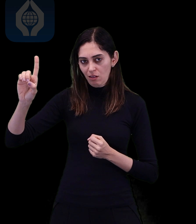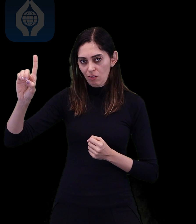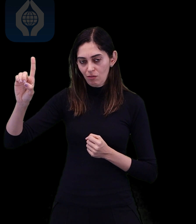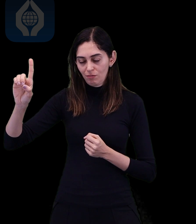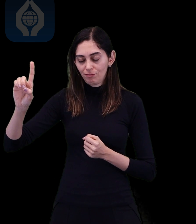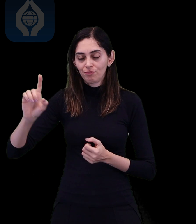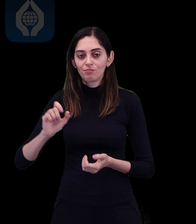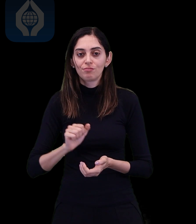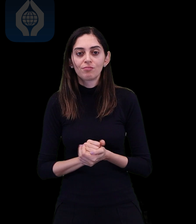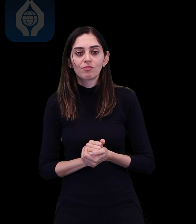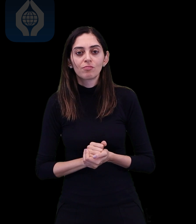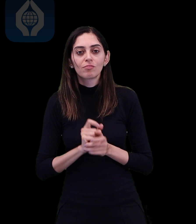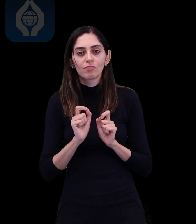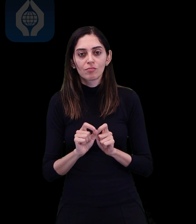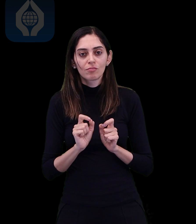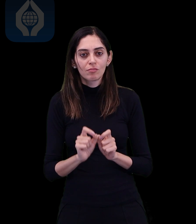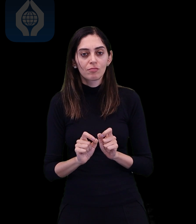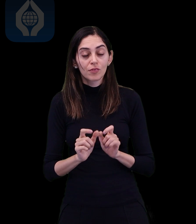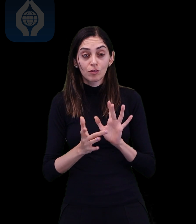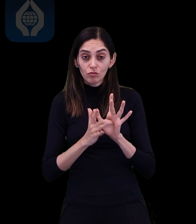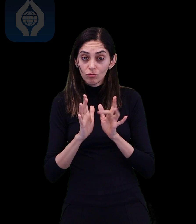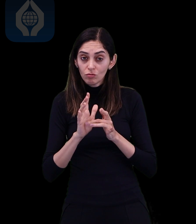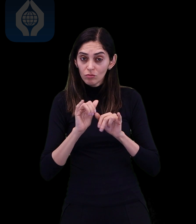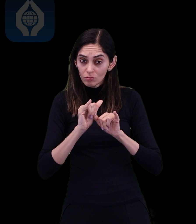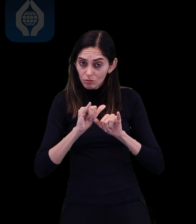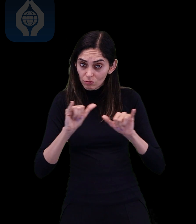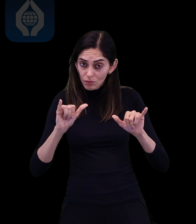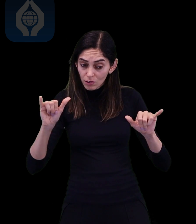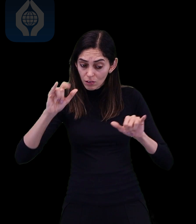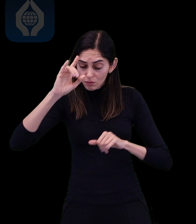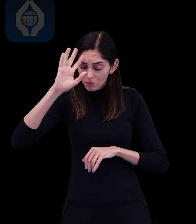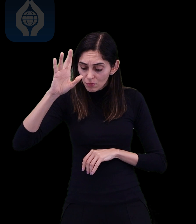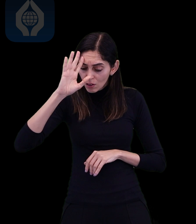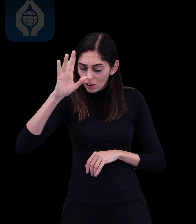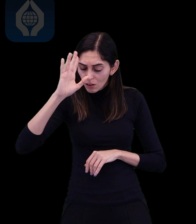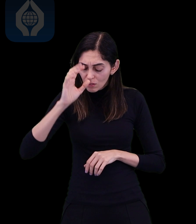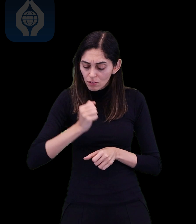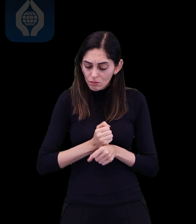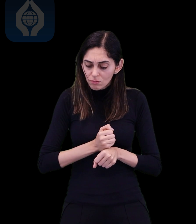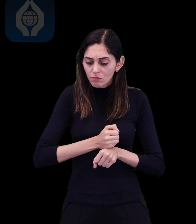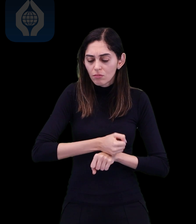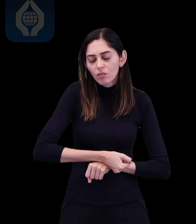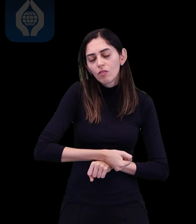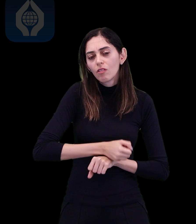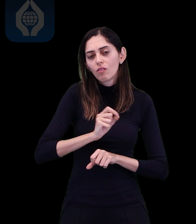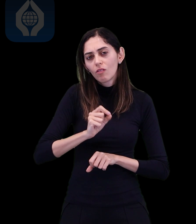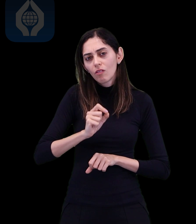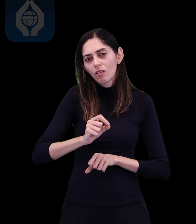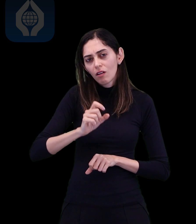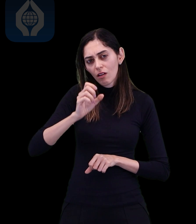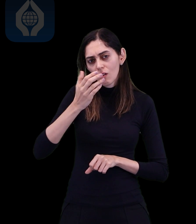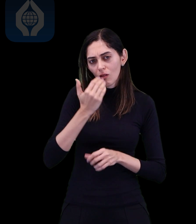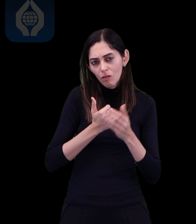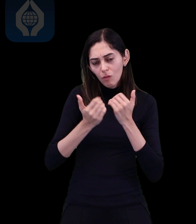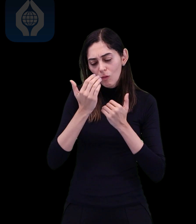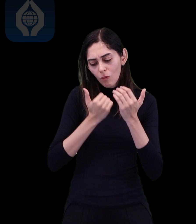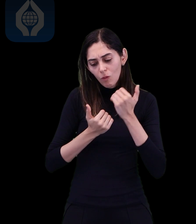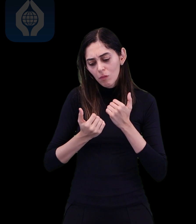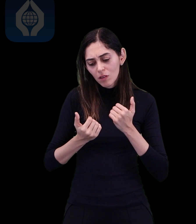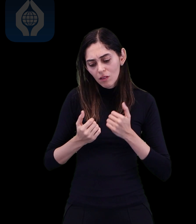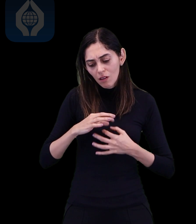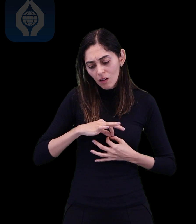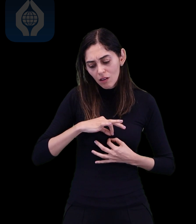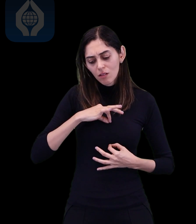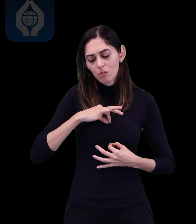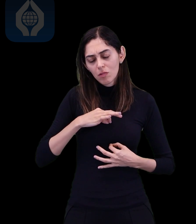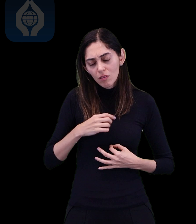quando deixassem esse mundo. Jesus estava dizendo-lhes que refletissem e se esforçassem para obter alimento